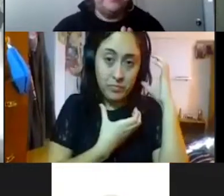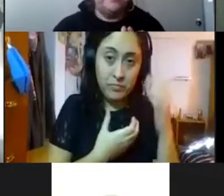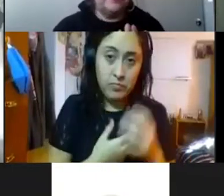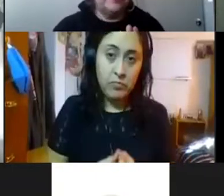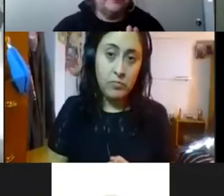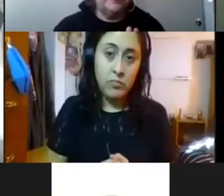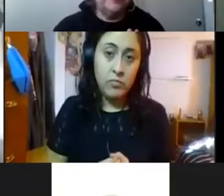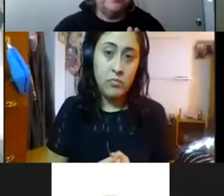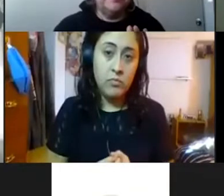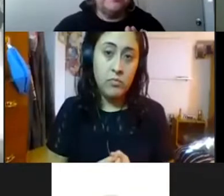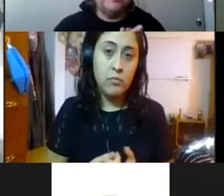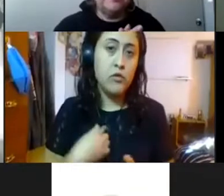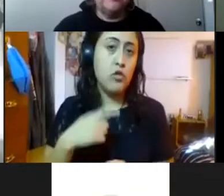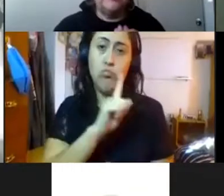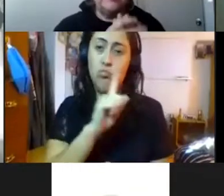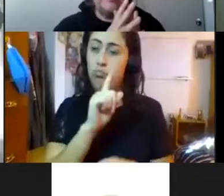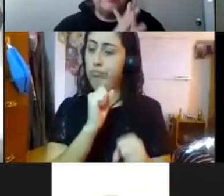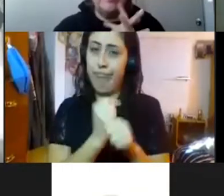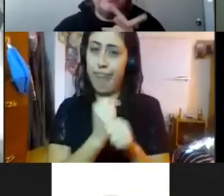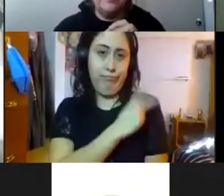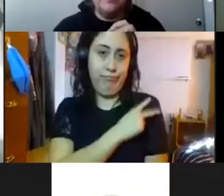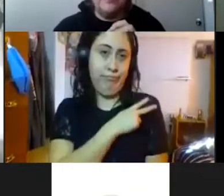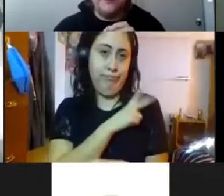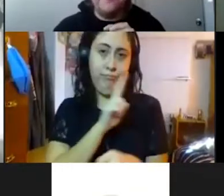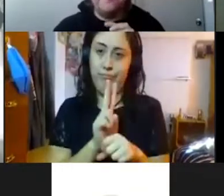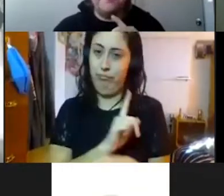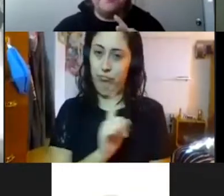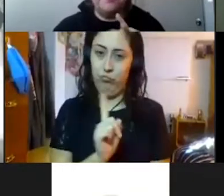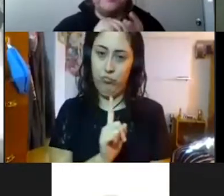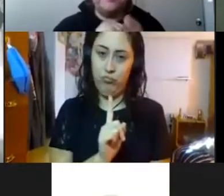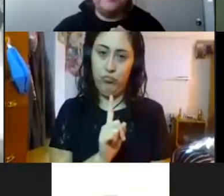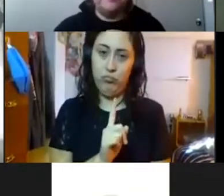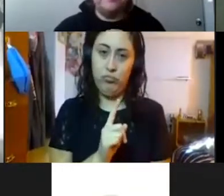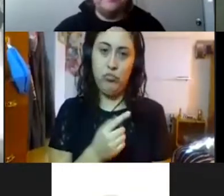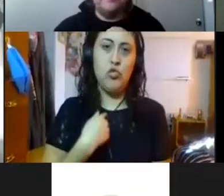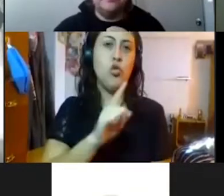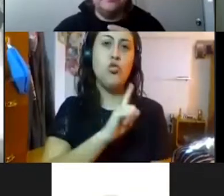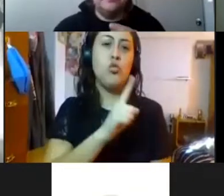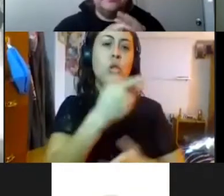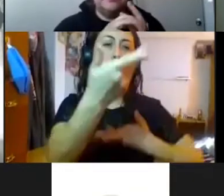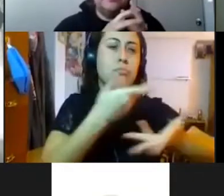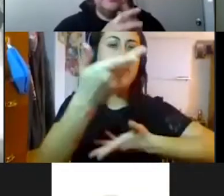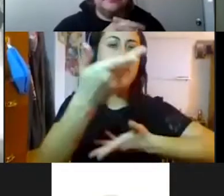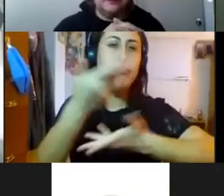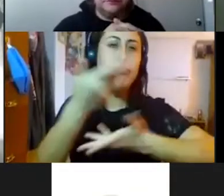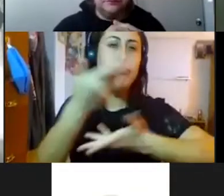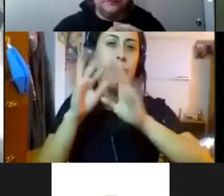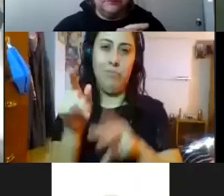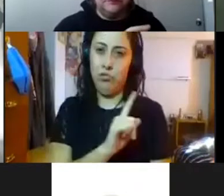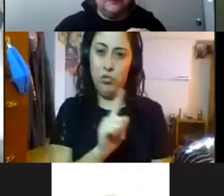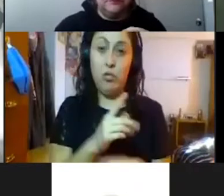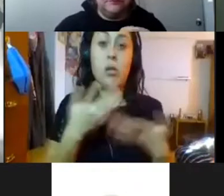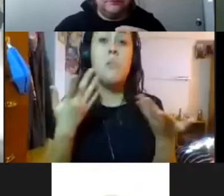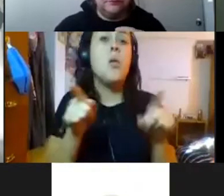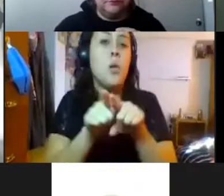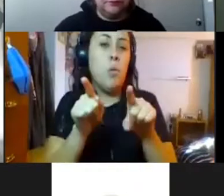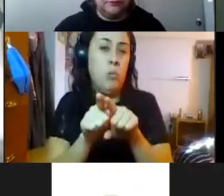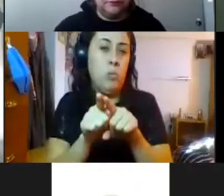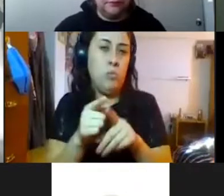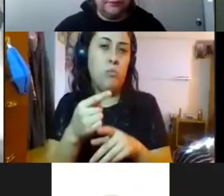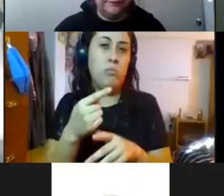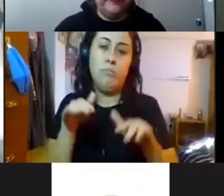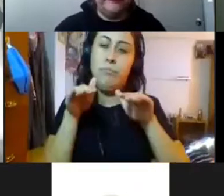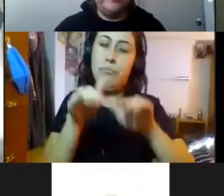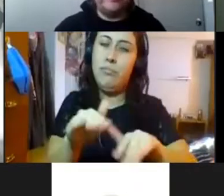de profesora jefe, por ejemplo, en donde uno se vincula con un grupo de personas intentando buscar estrategias, pero sí hemos aportado todo a